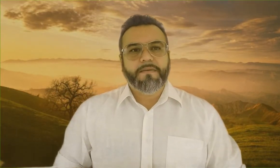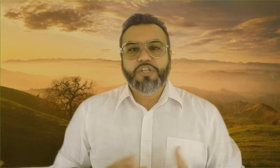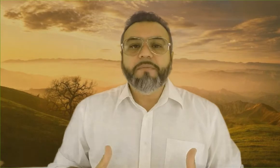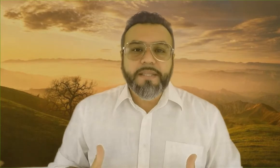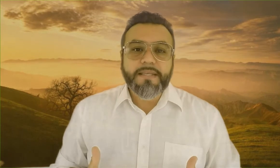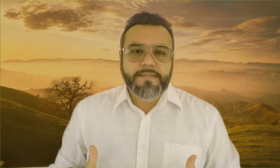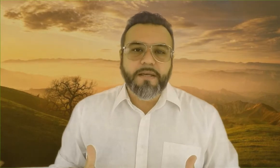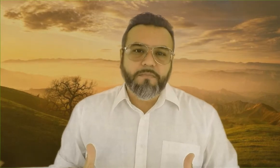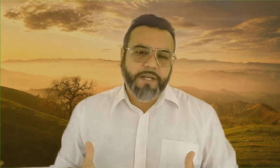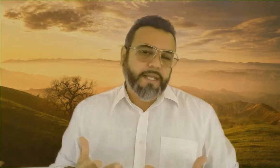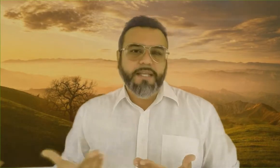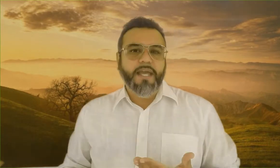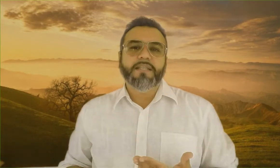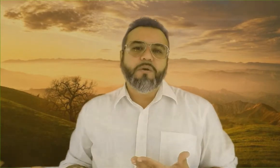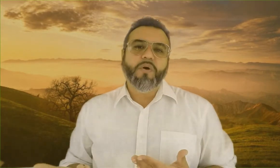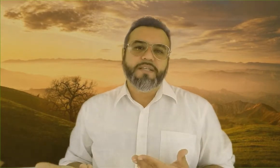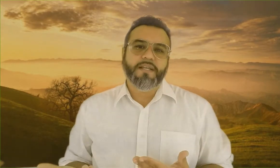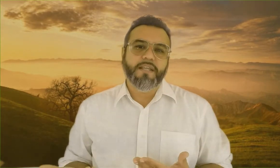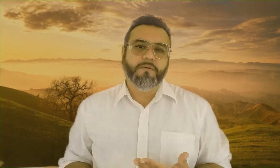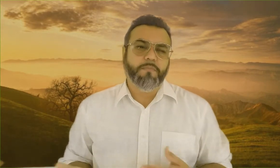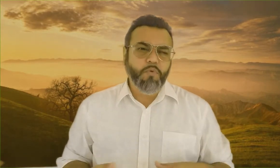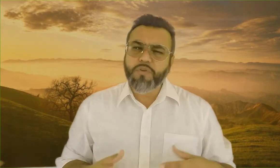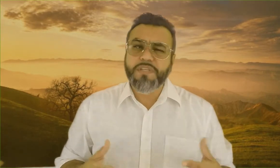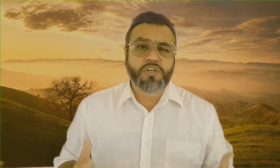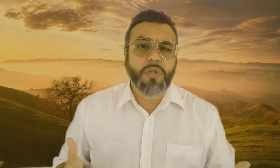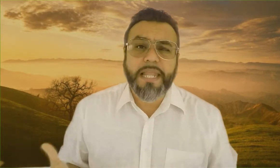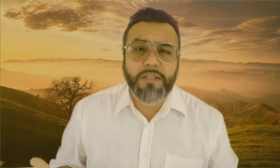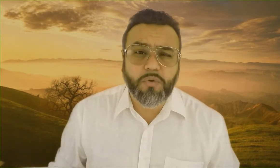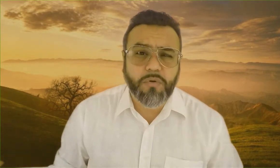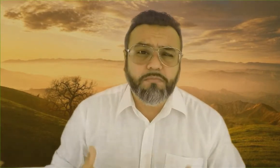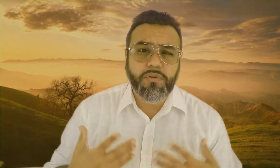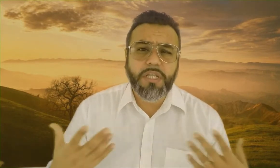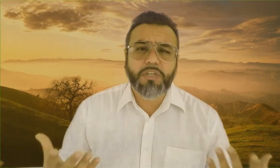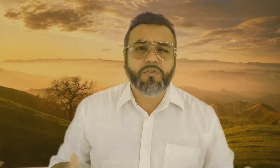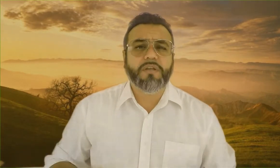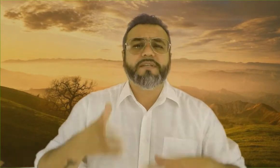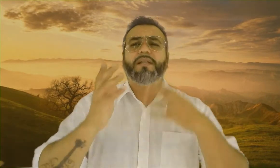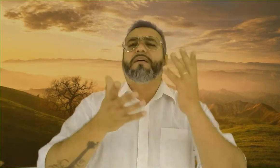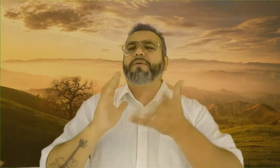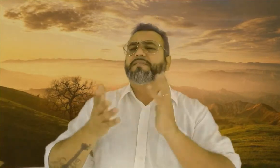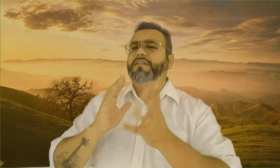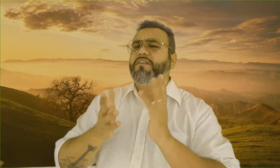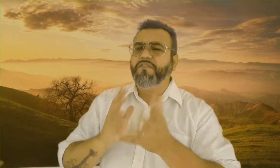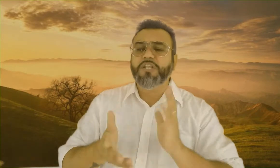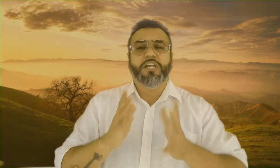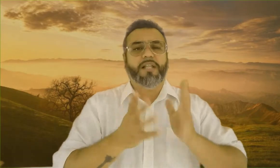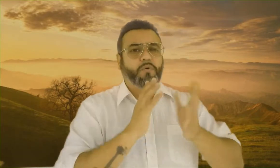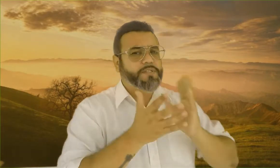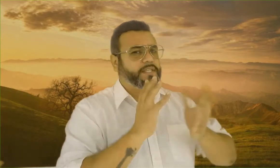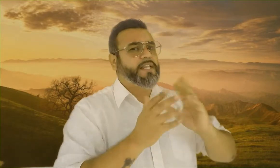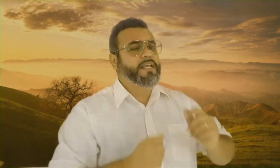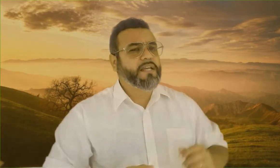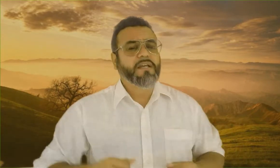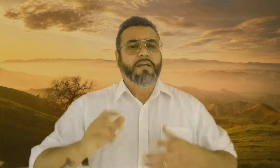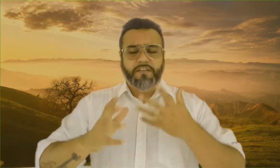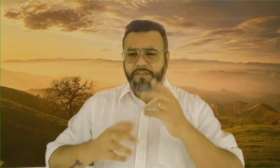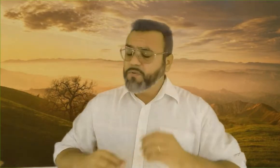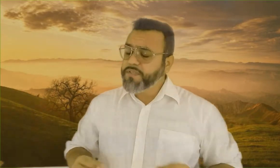chama atenção para aquele que ainda não conhece a língua. Muitos acham lindo, bonito. Nossa, aquele rapaz está ali na frente, aquela moça está ali, está fazendo, nossa, que